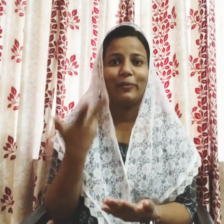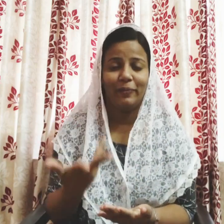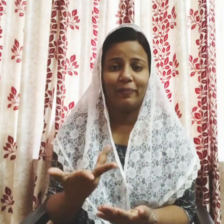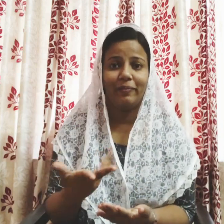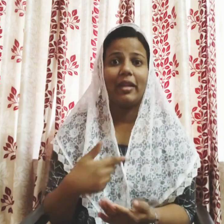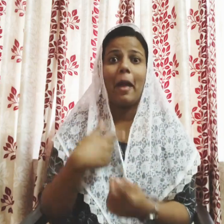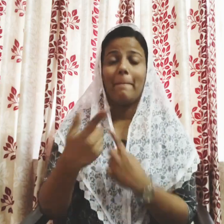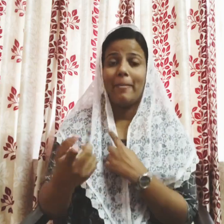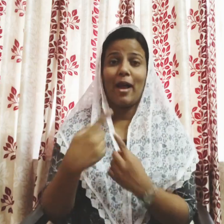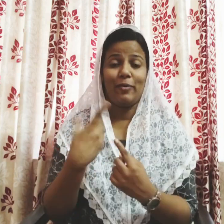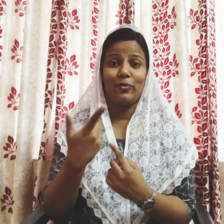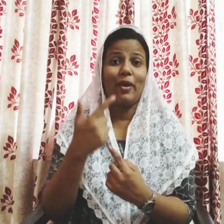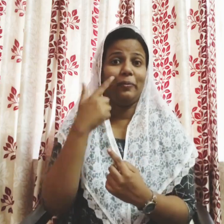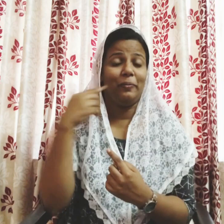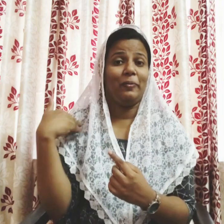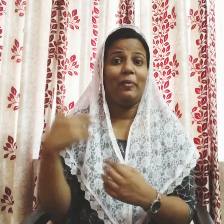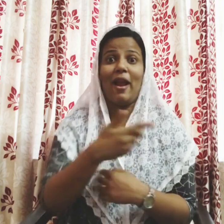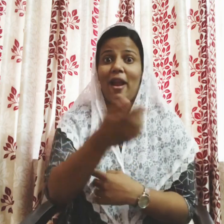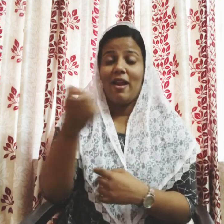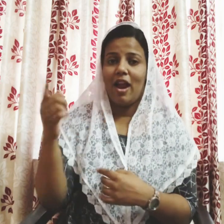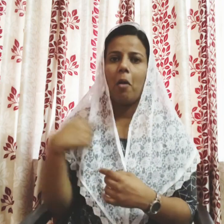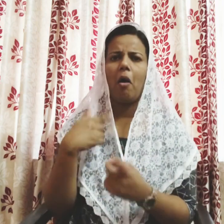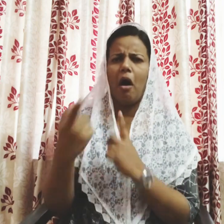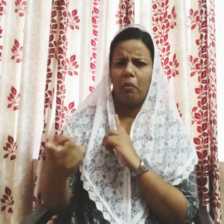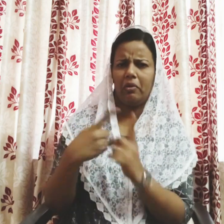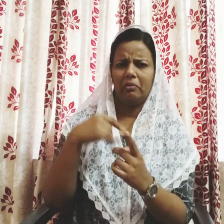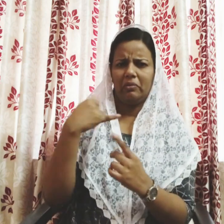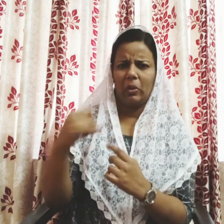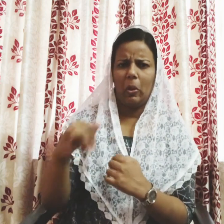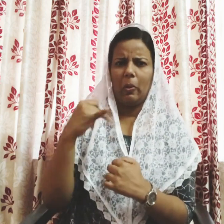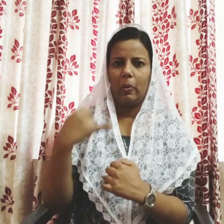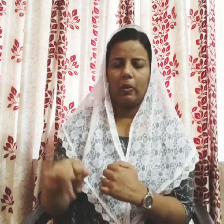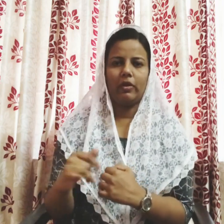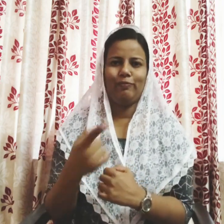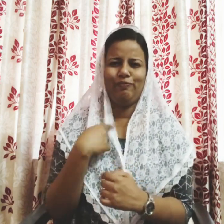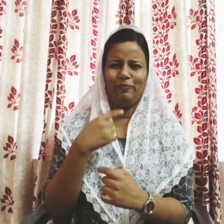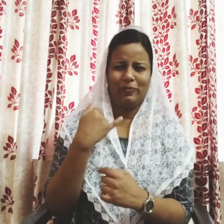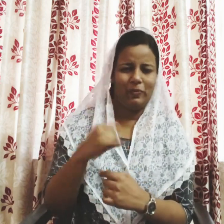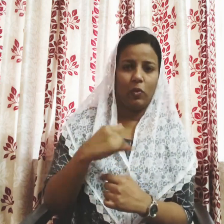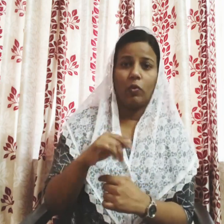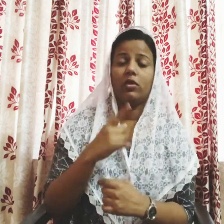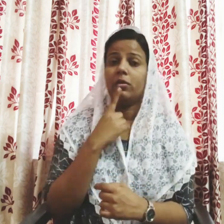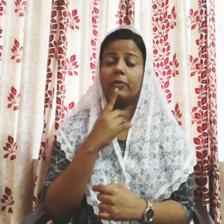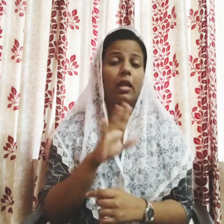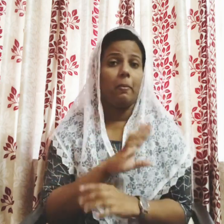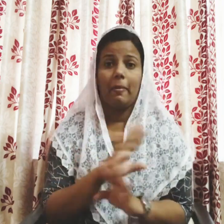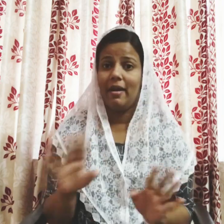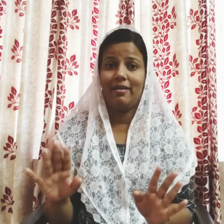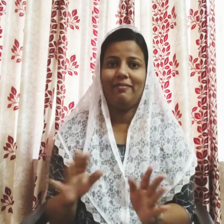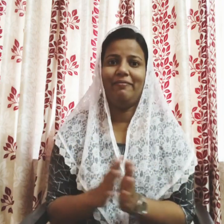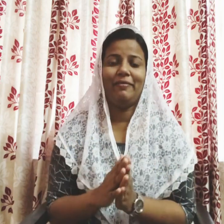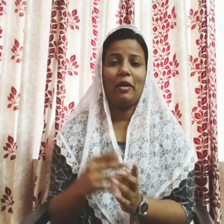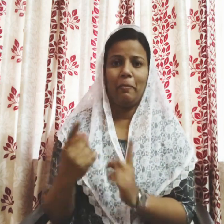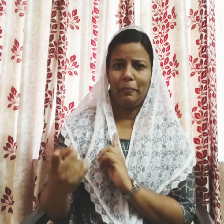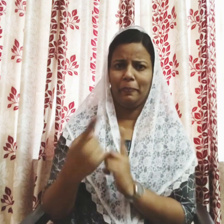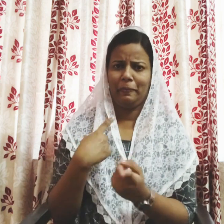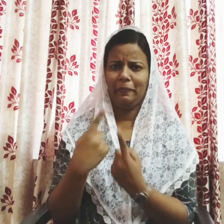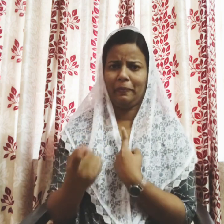ആഗ്രഹിക്കുന്നത് അന്യോന്യം ദുഷിക്കരുത്. സഹോദരന്മാരെ നിങ്ങൾ അന്യോന്യം ദുഷിക്കരുത്. അന്യോന്യം ആമേൻ